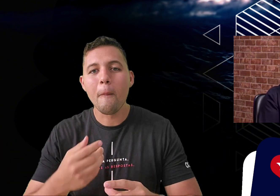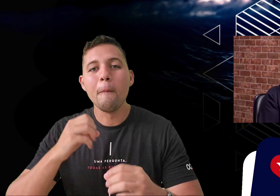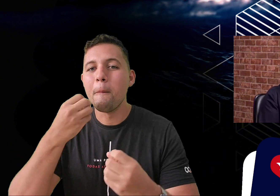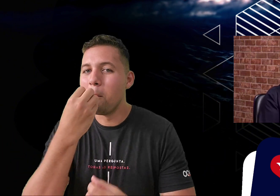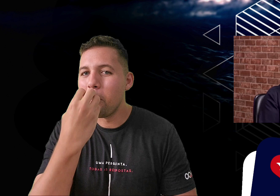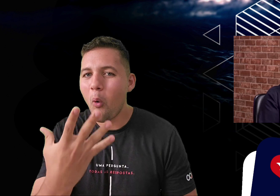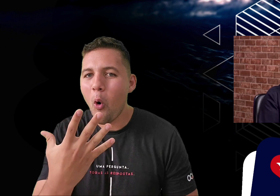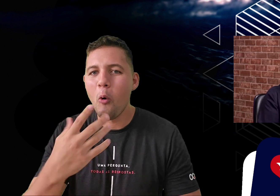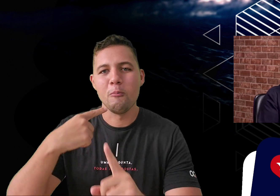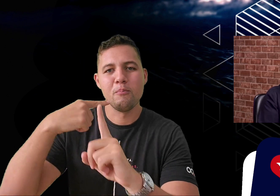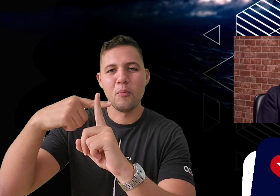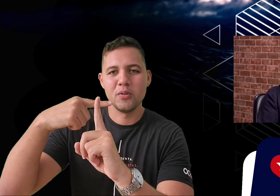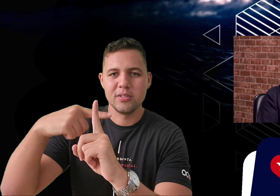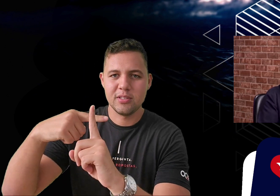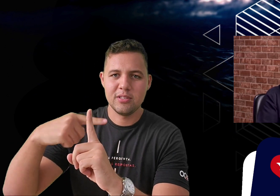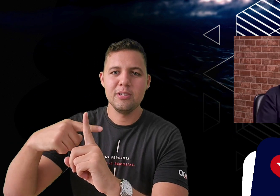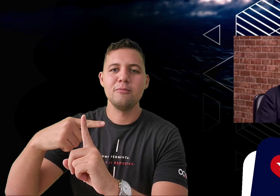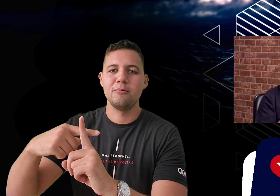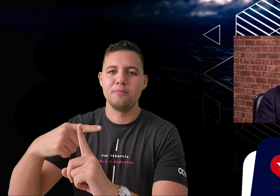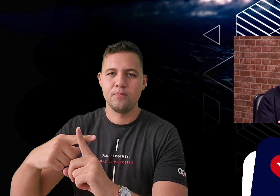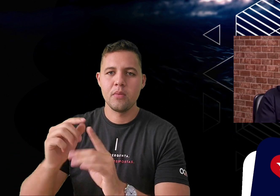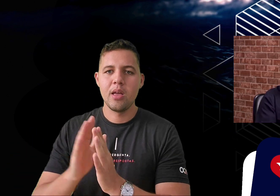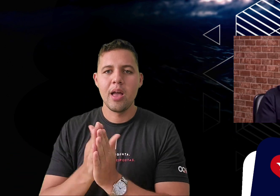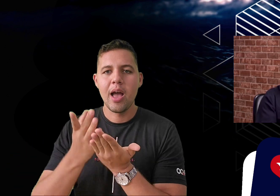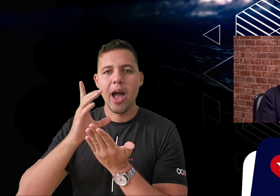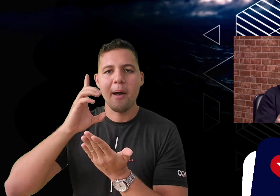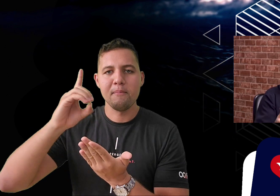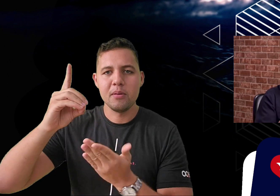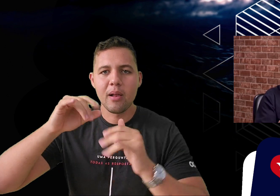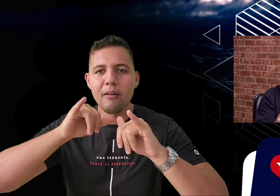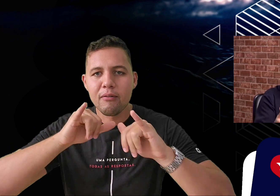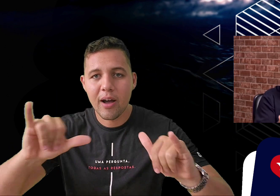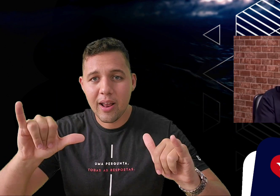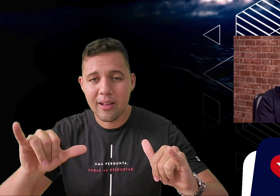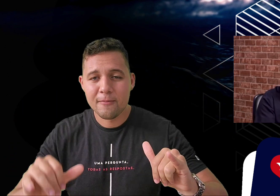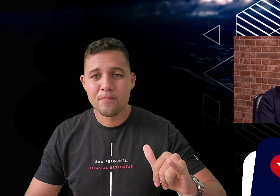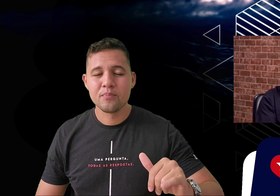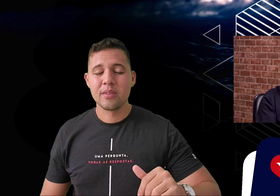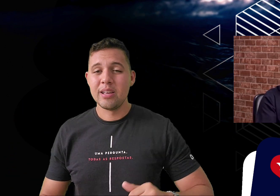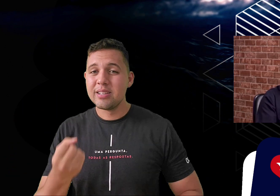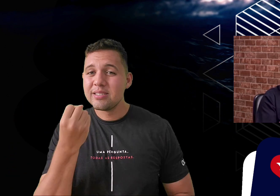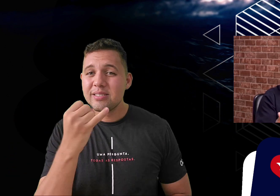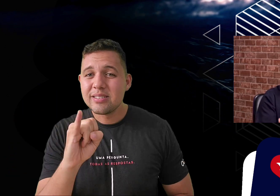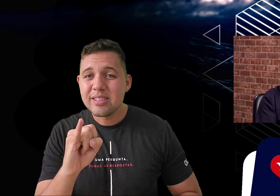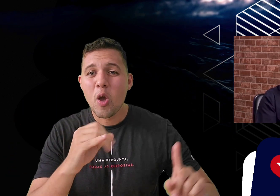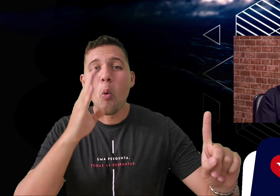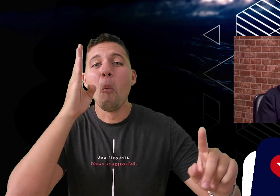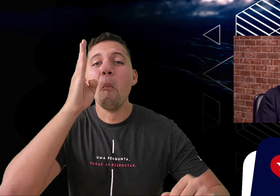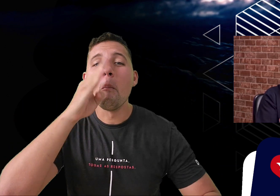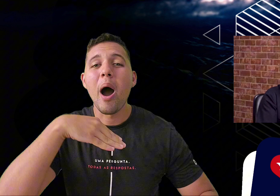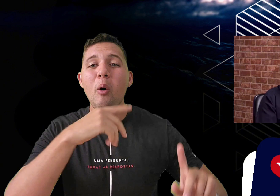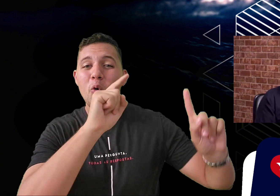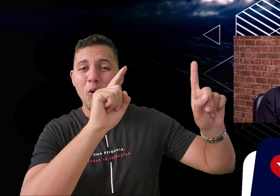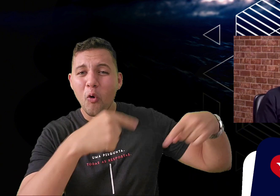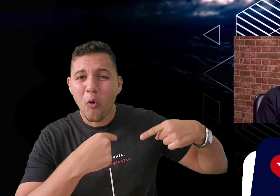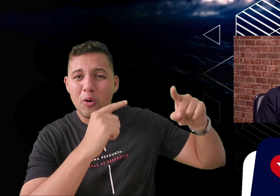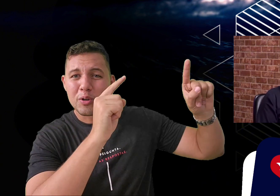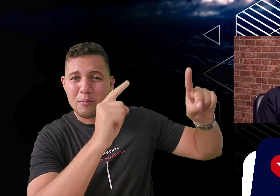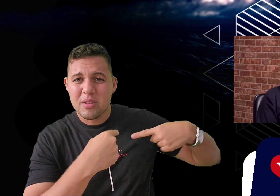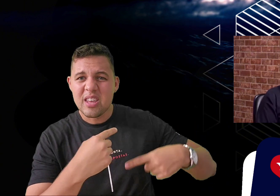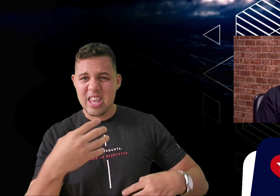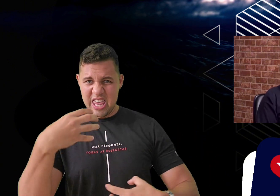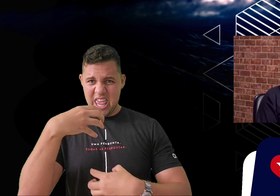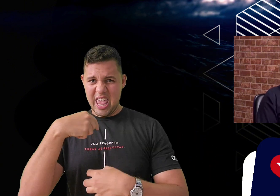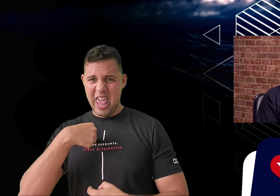bem, então nós não nos deixamos vencer do mal, mas nós vencemos o mal com o bem. Faça isso com a sua